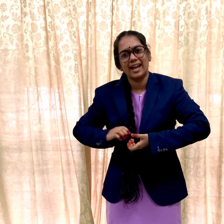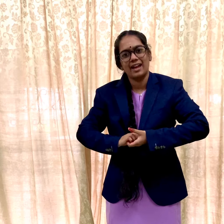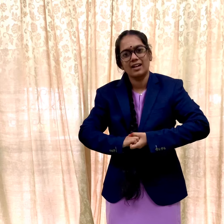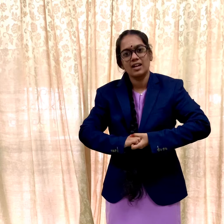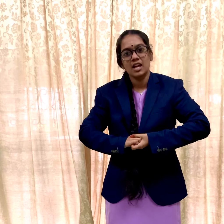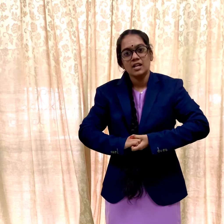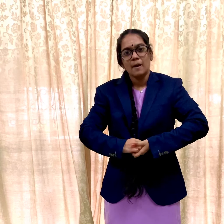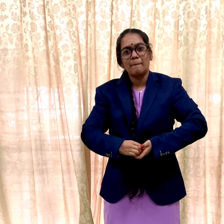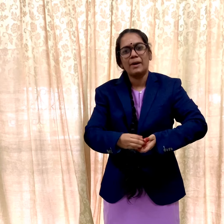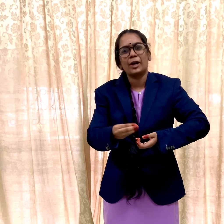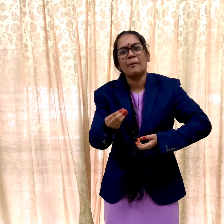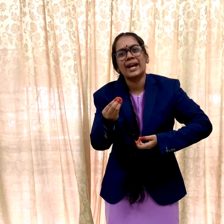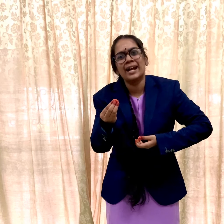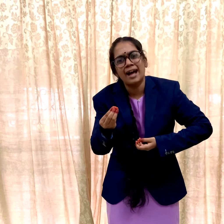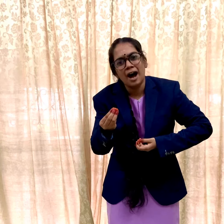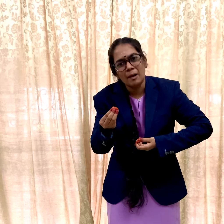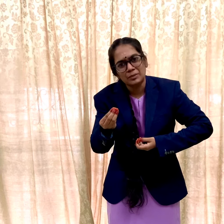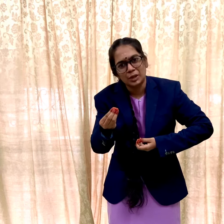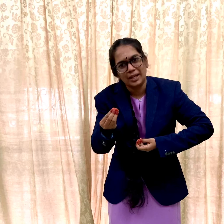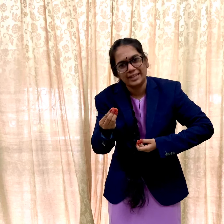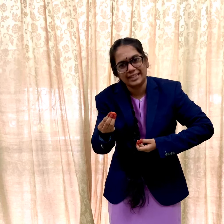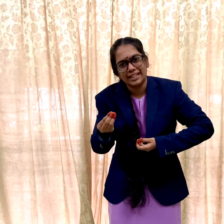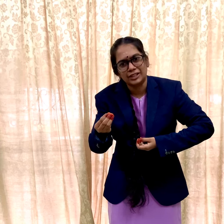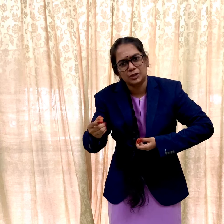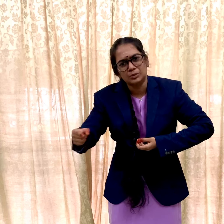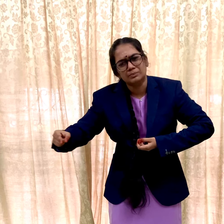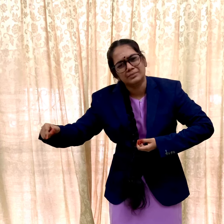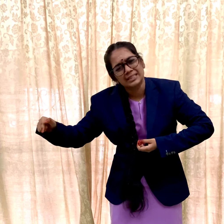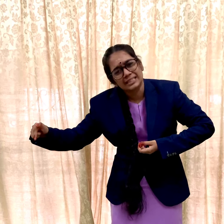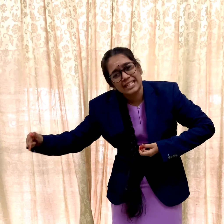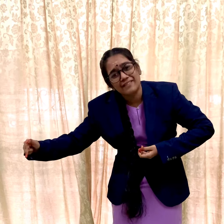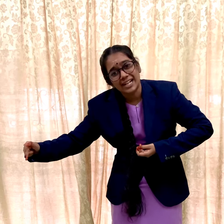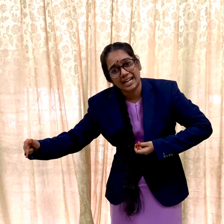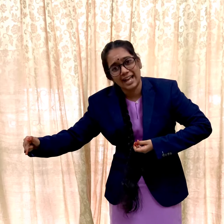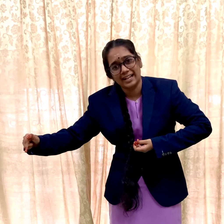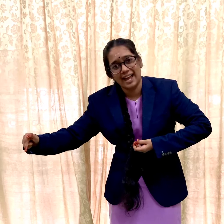பிருமையல்லாம் தொகுத்தனைக்கு இவுகளங்கே